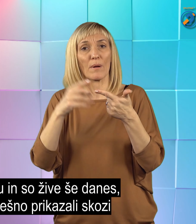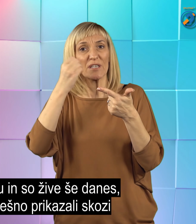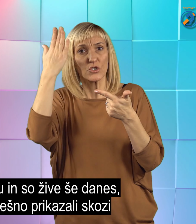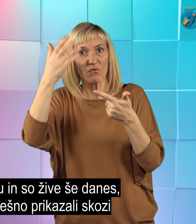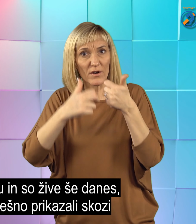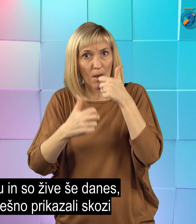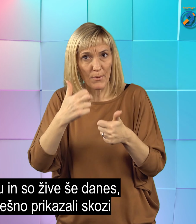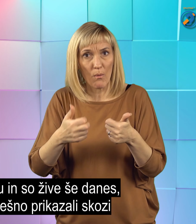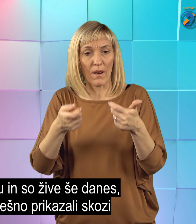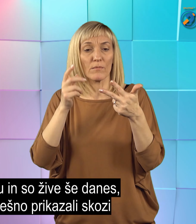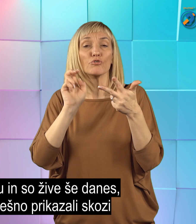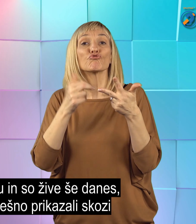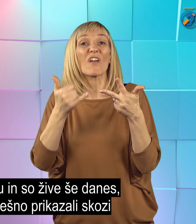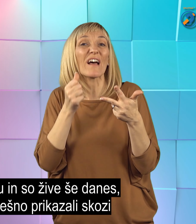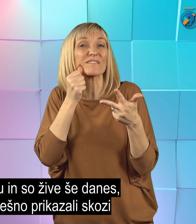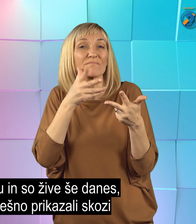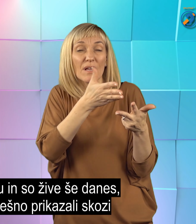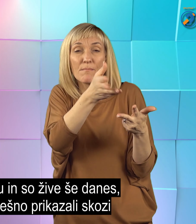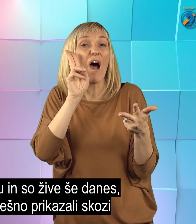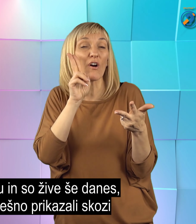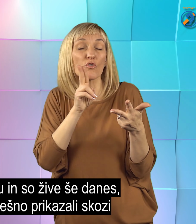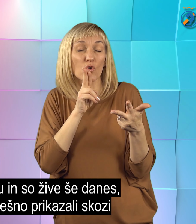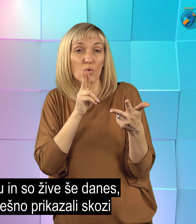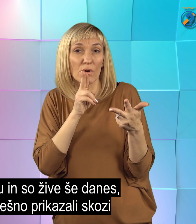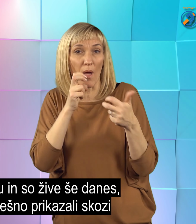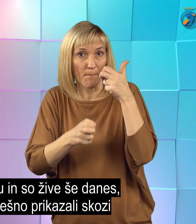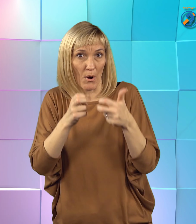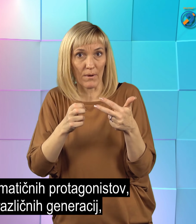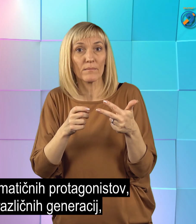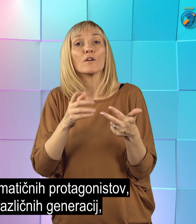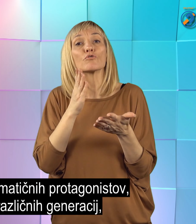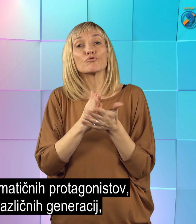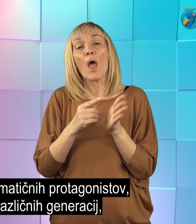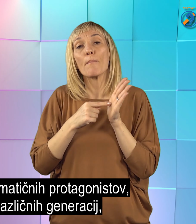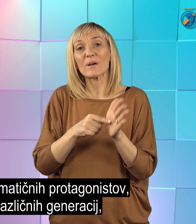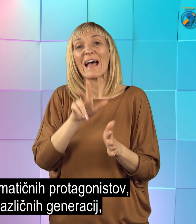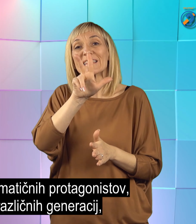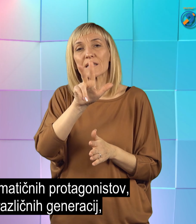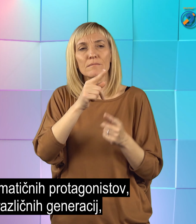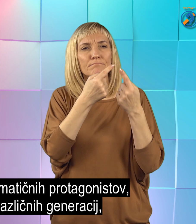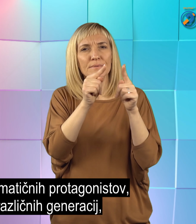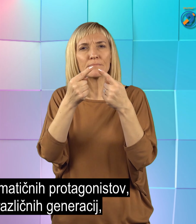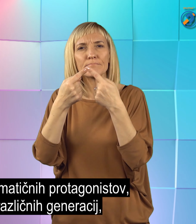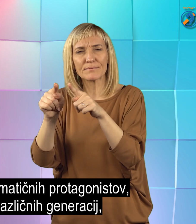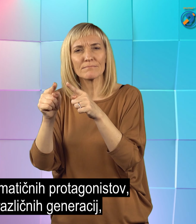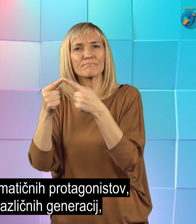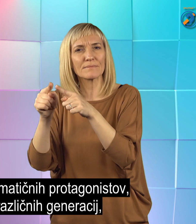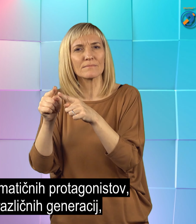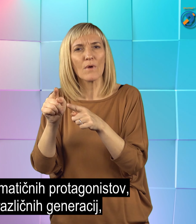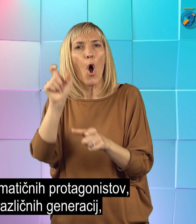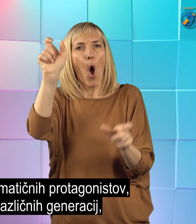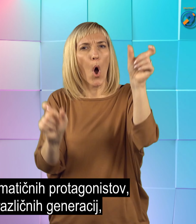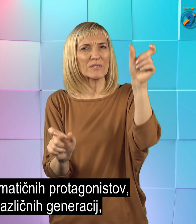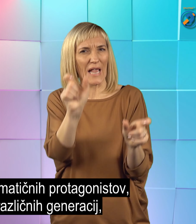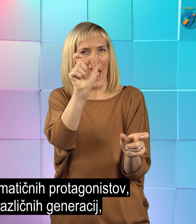danes, mislim, da uspešno prikazali skozi zgodbe 3 karizmatičnih protagonistov,